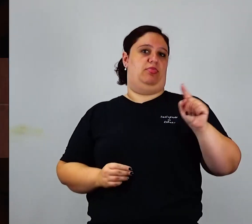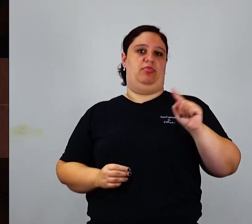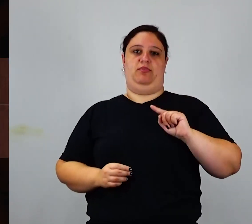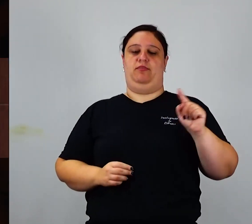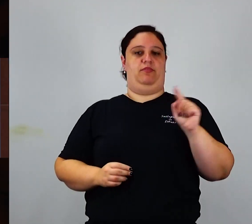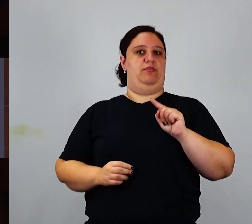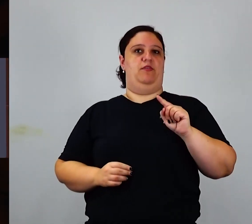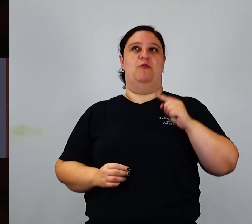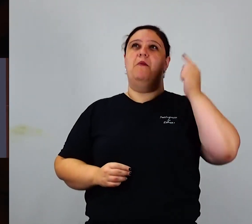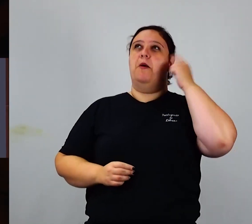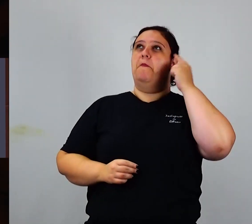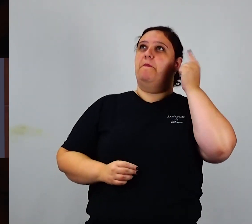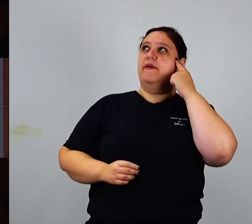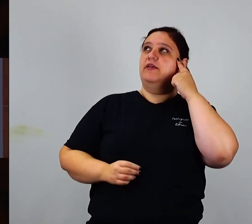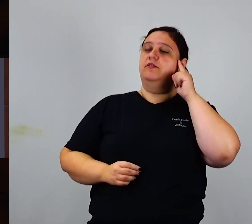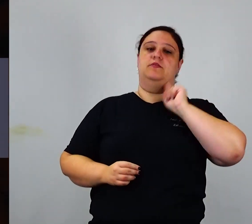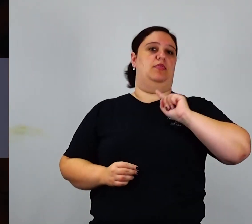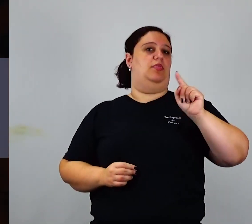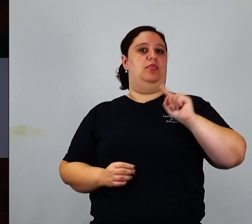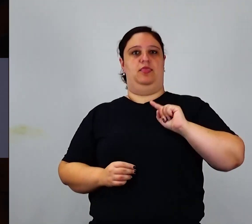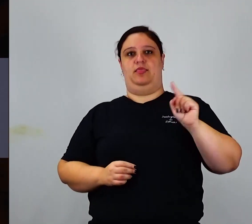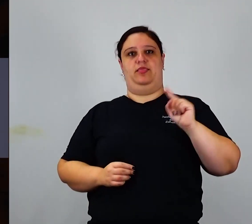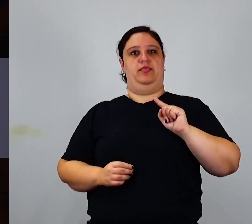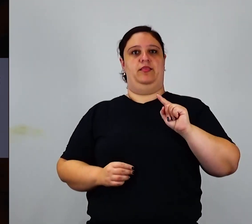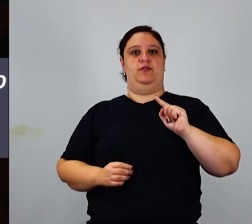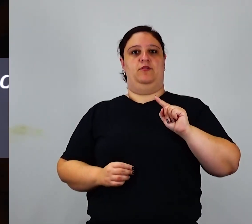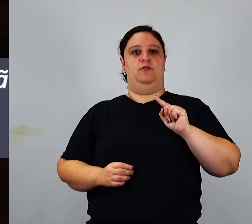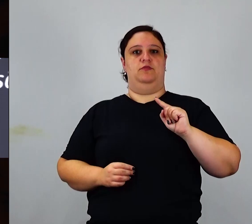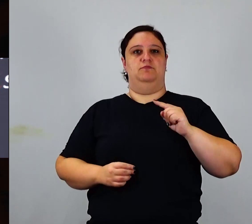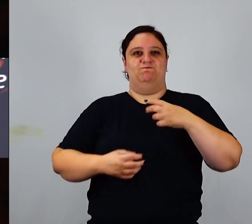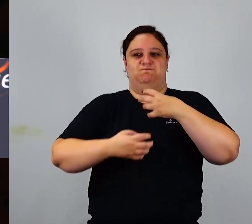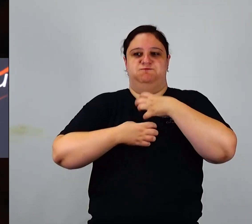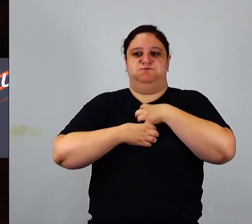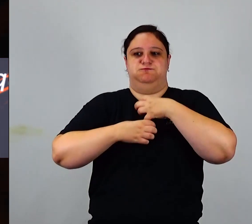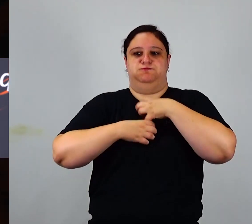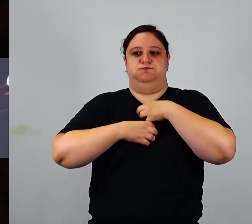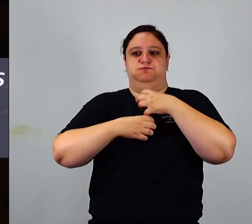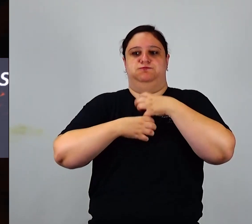pensa. Não depende do que você sente.